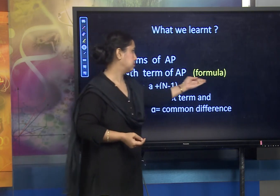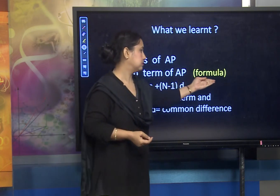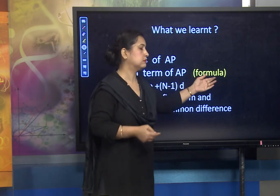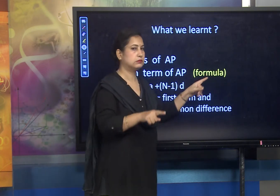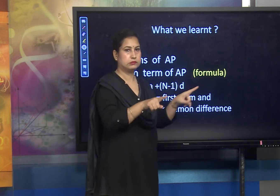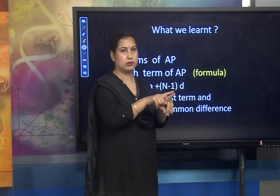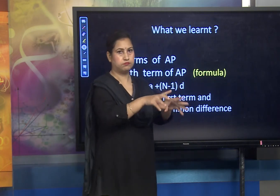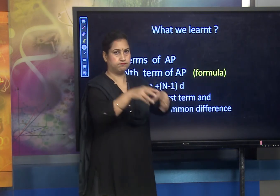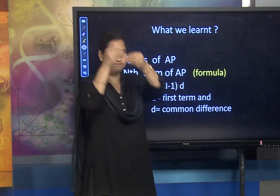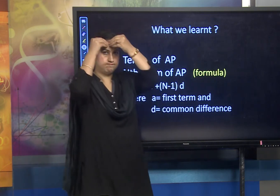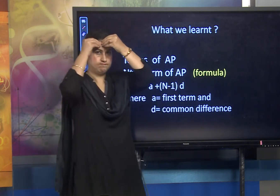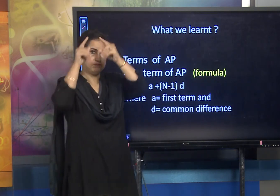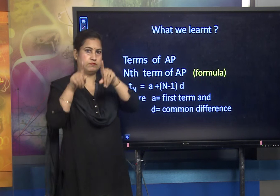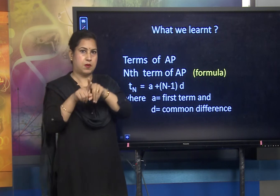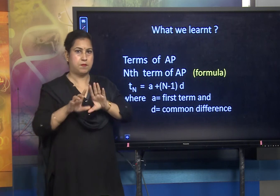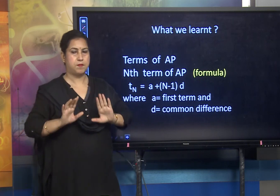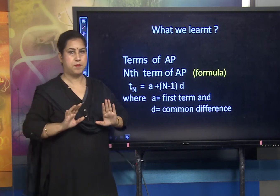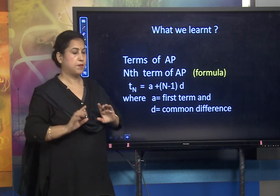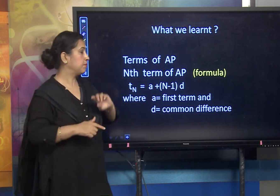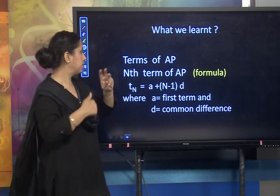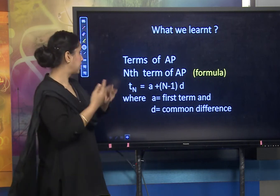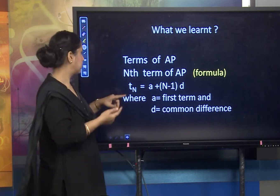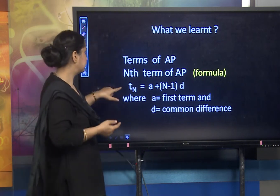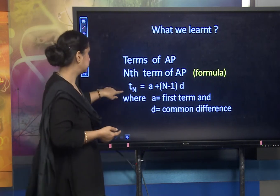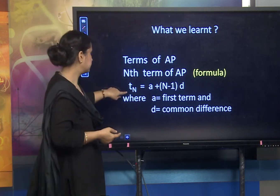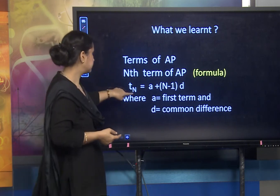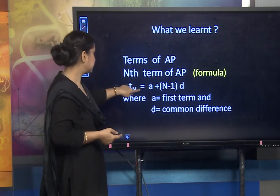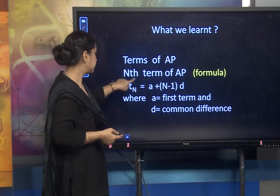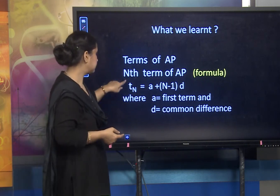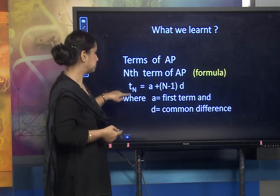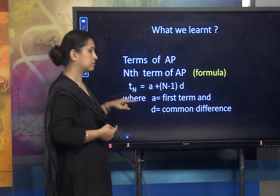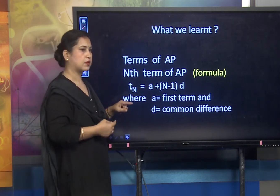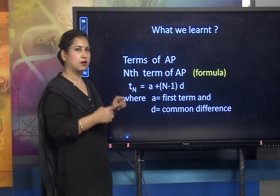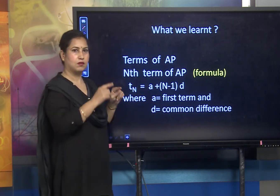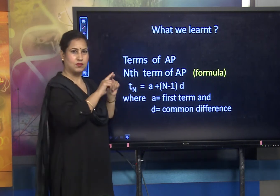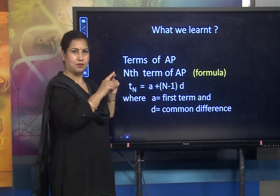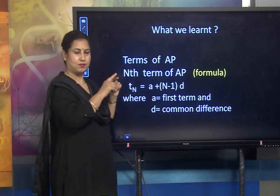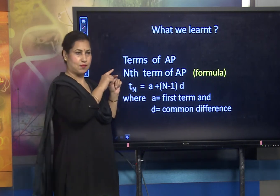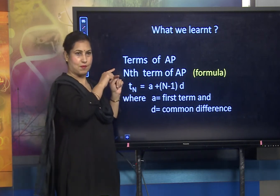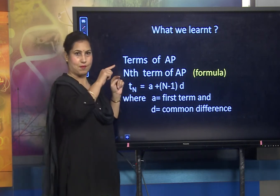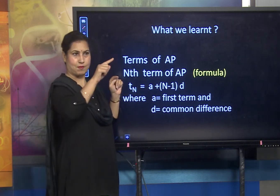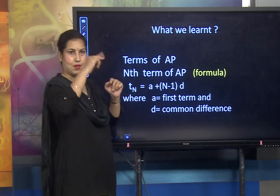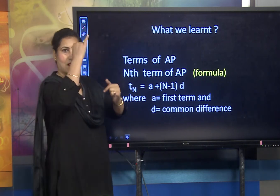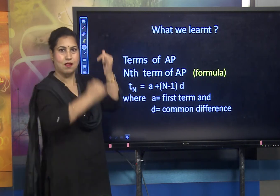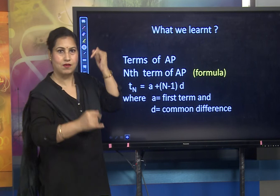के तौर पे याद होना चाहिए, ये ज़रूरी है, जिसको इस तरह से लिखा जाता है कि nth टर्म जो लास्ट टर्म